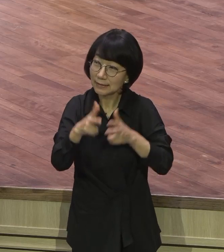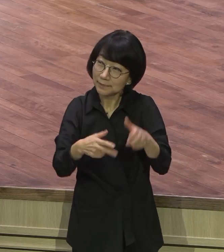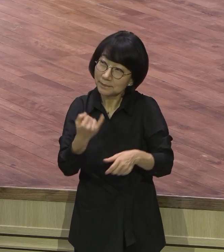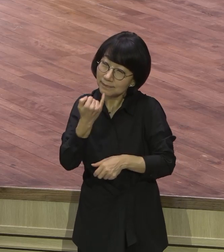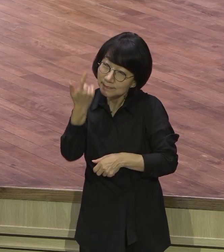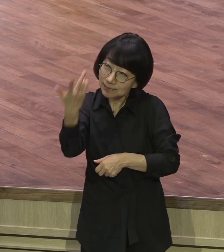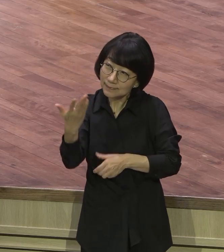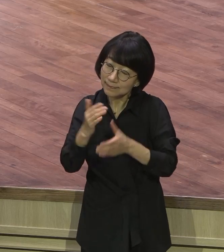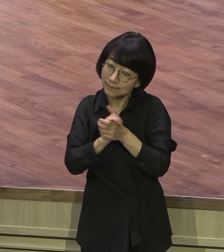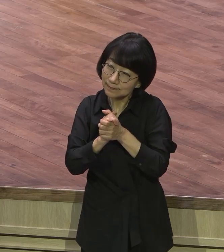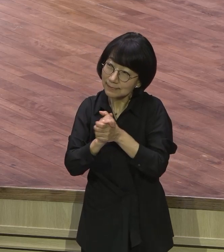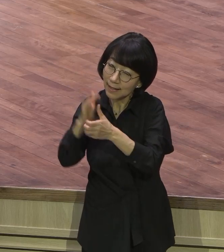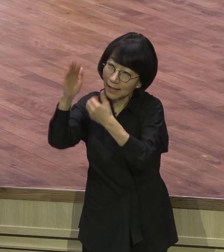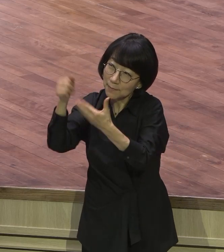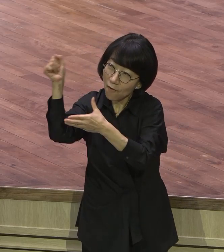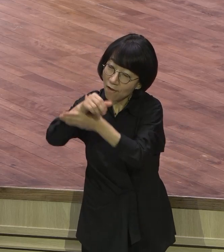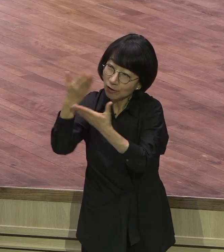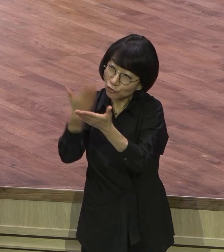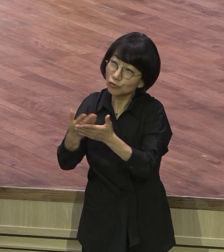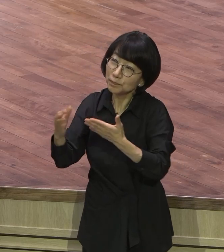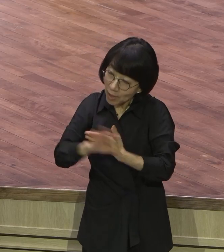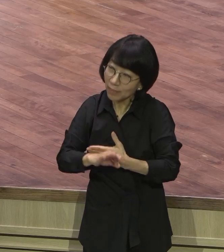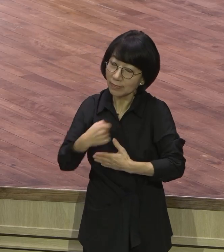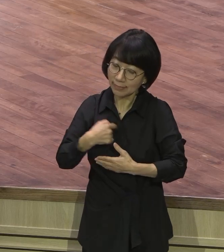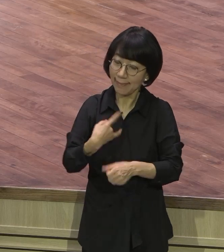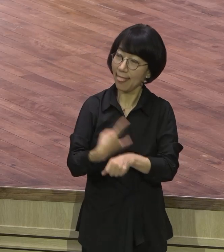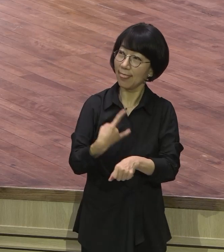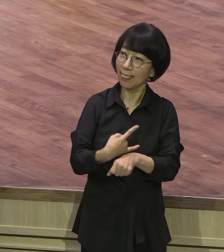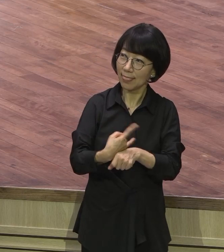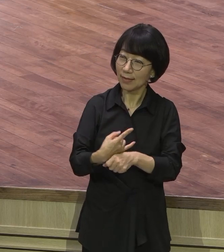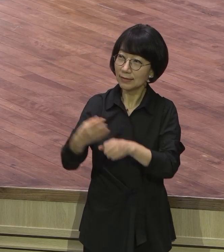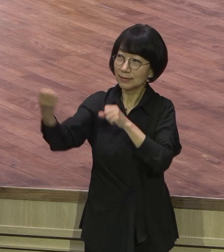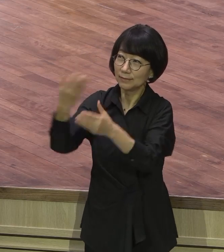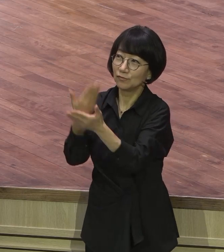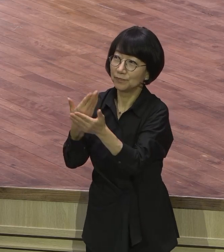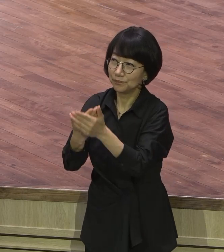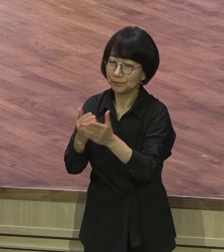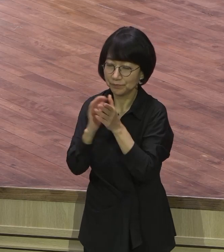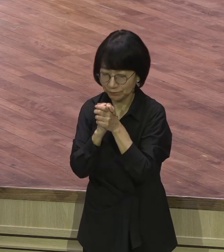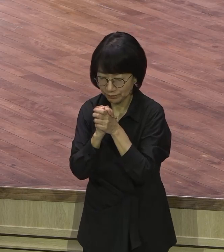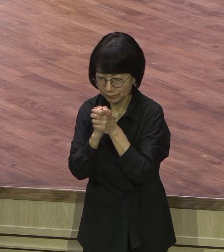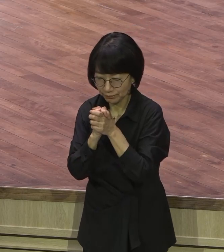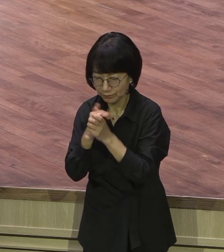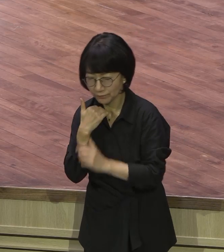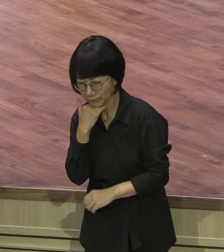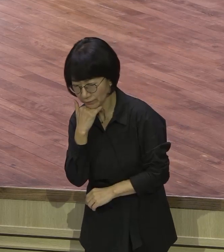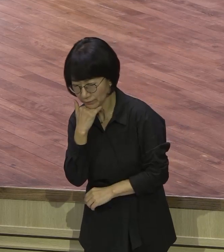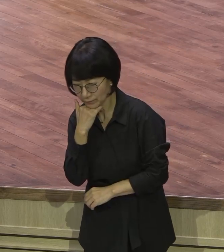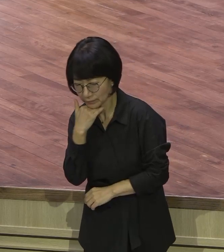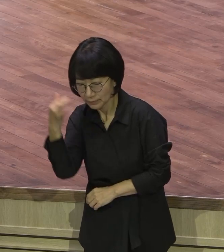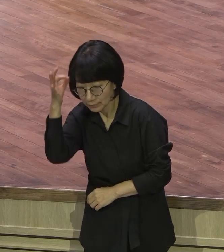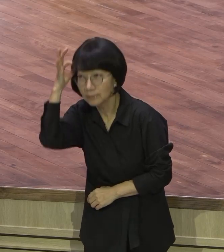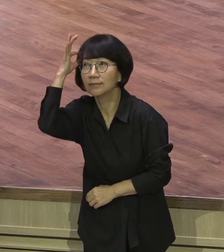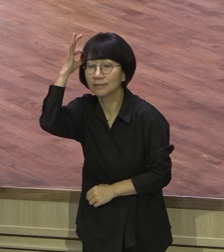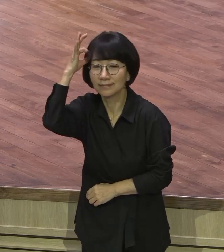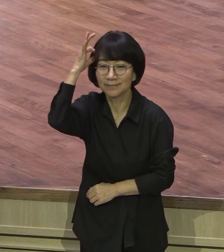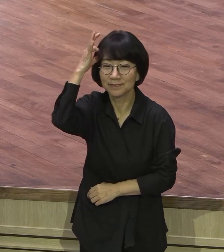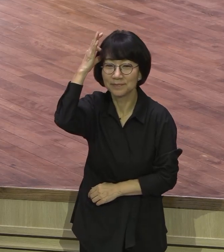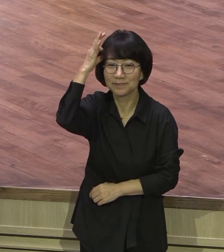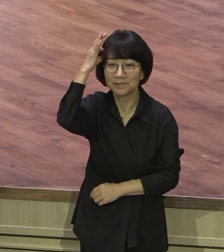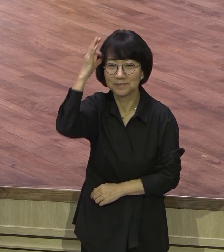하나님께서 허락하시면 내가 하겠습니다 하나님 내게 말씀해 주십시오 기도하고 생각나게 확 생각나게 하십시오